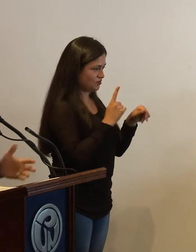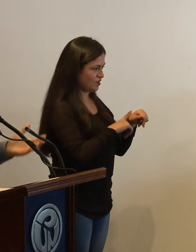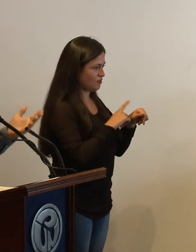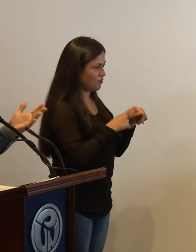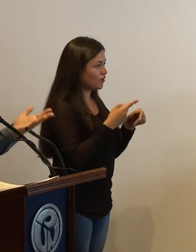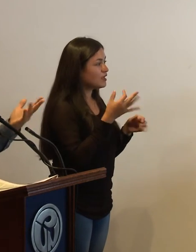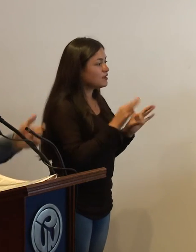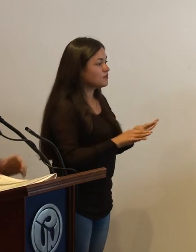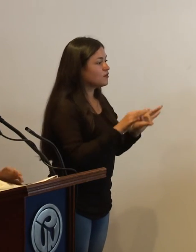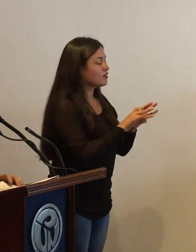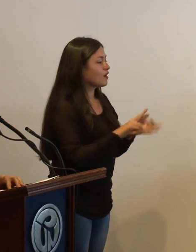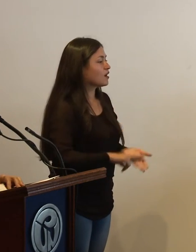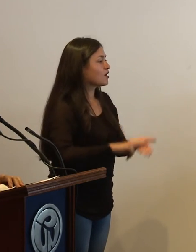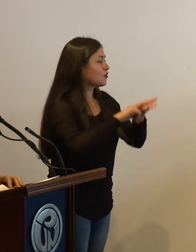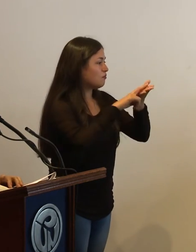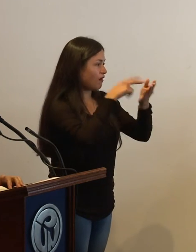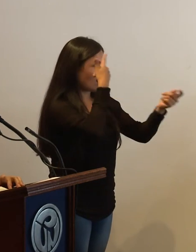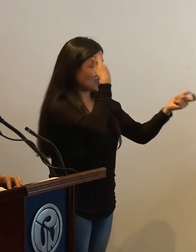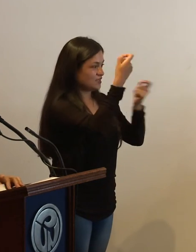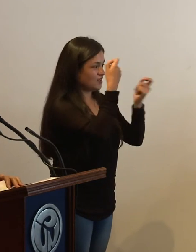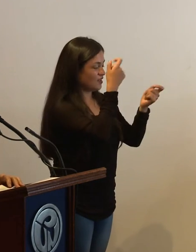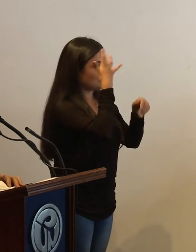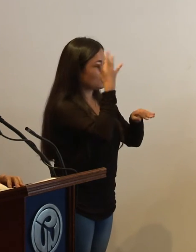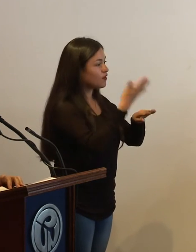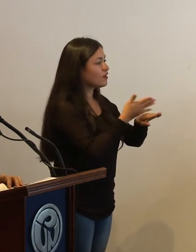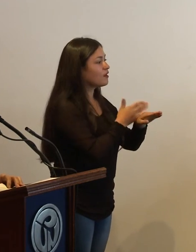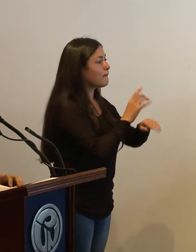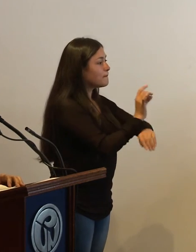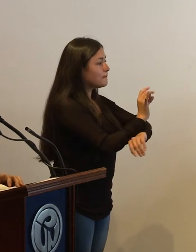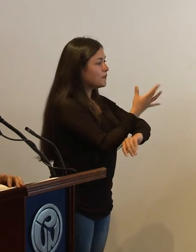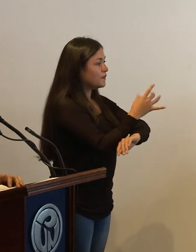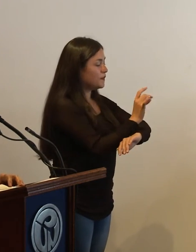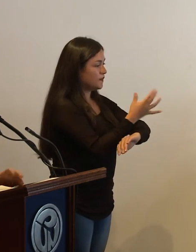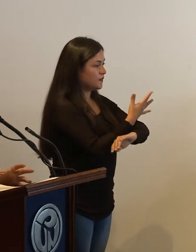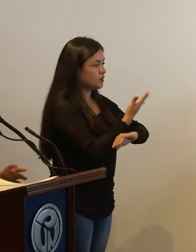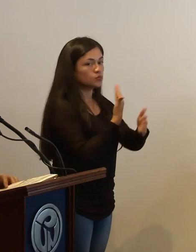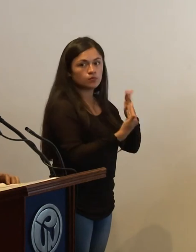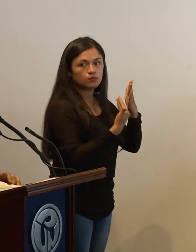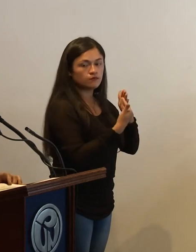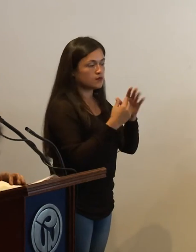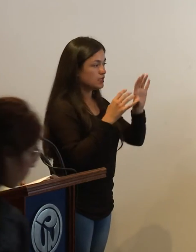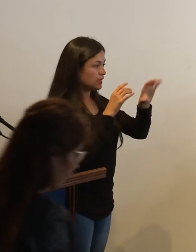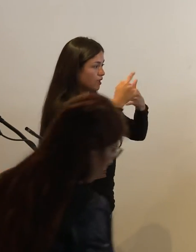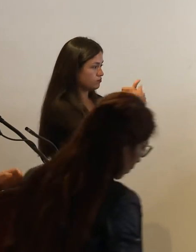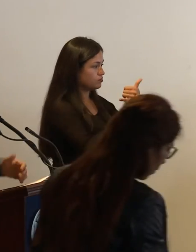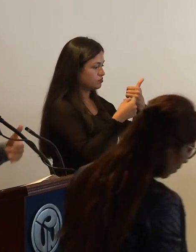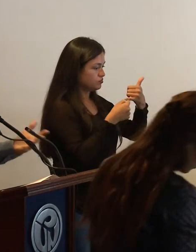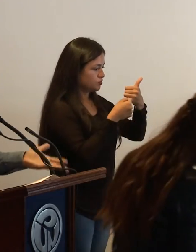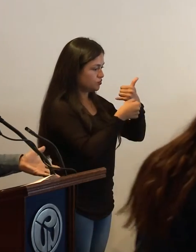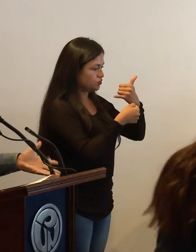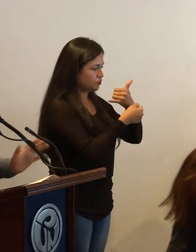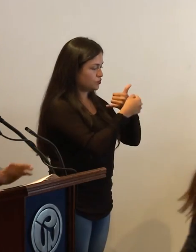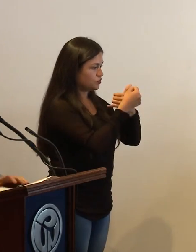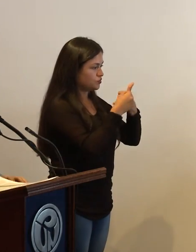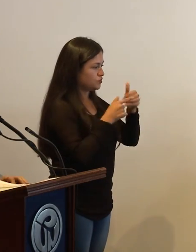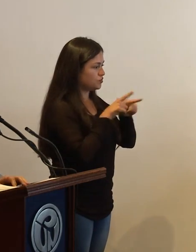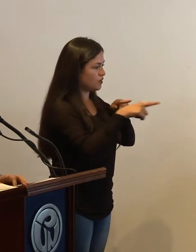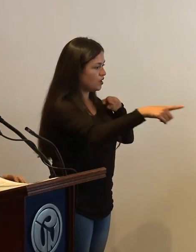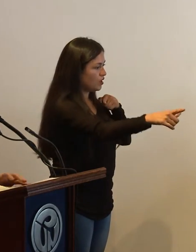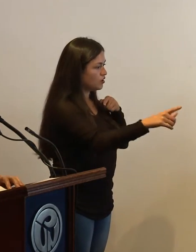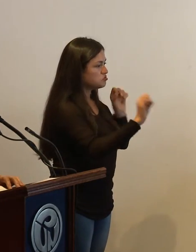recuperar ese tipo de estrategias, sobre todo ahora que tenemos la posibilidad, pues, de mejores